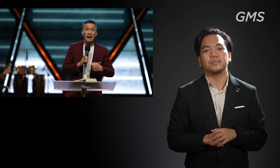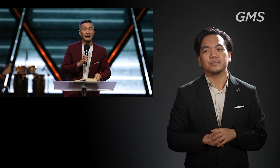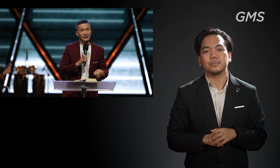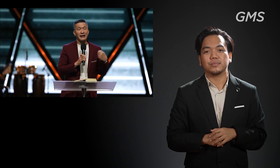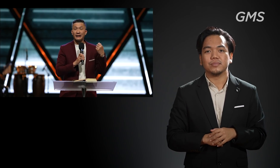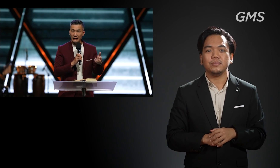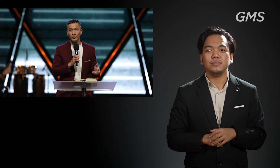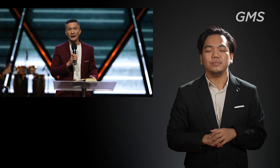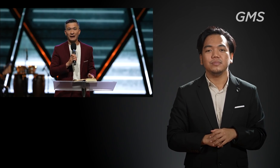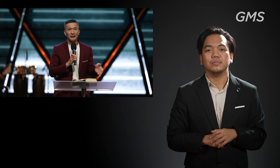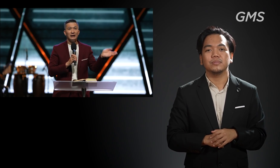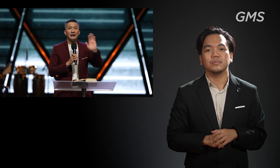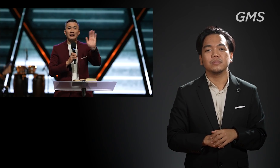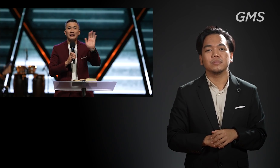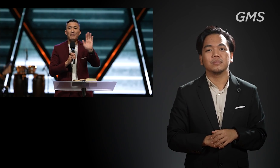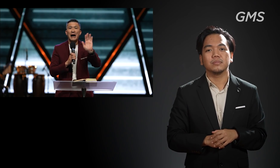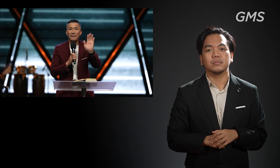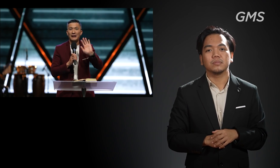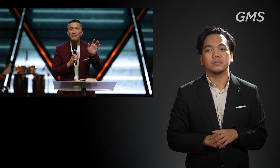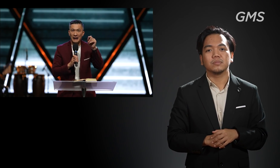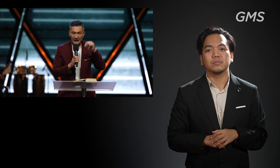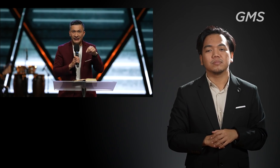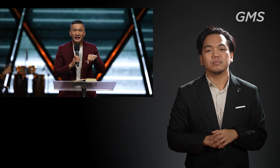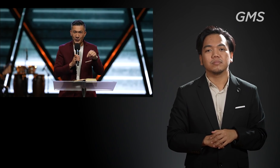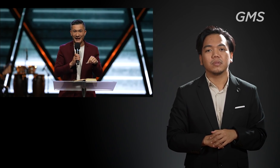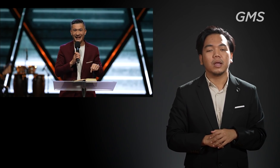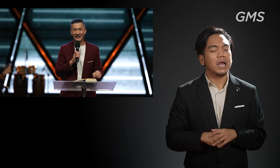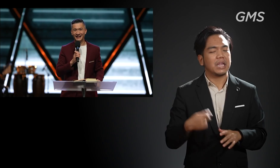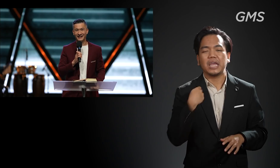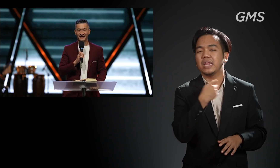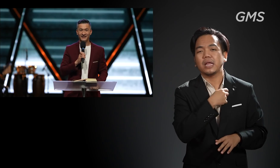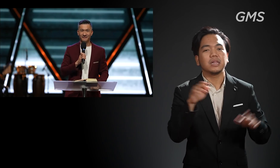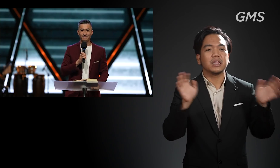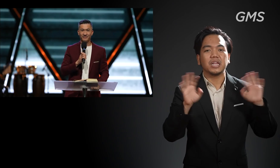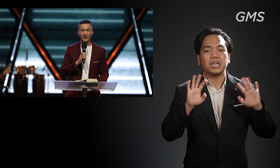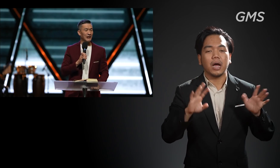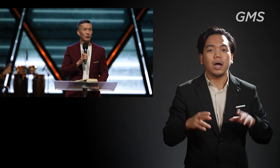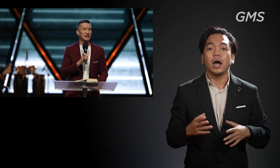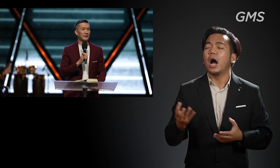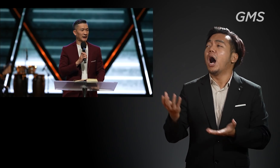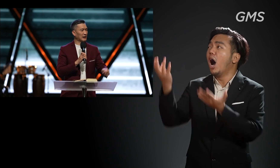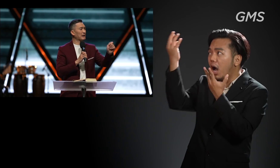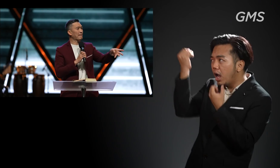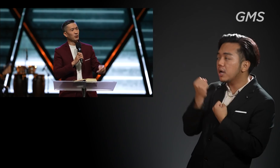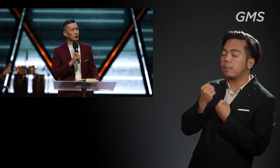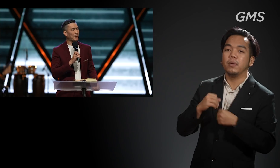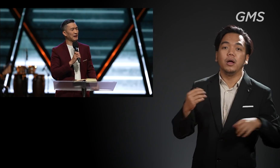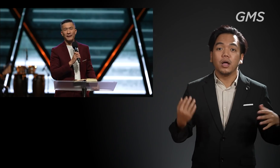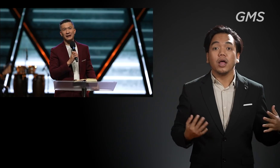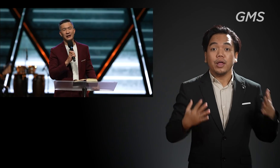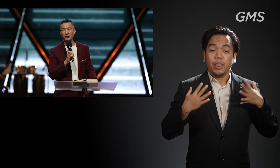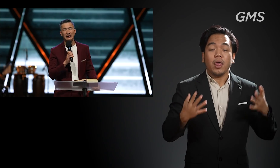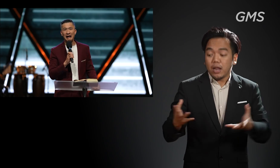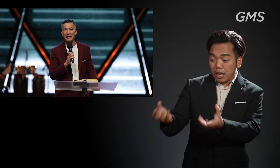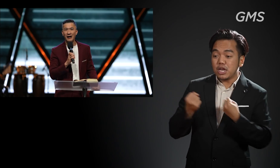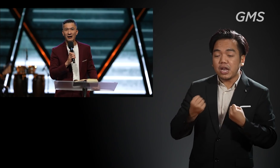lewat keuangan kita yang kita taburkan. Kita tidak mengharapkan kembali di hidup ini. Jadi bukan seperti kita menabur supaya